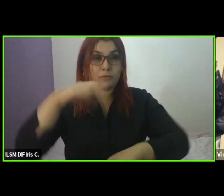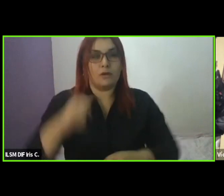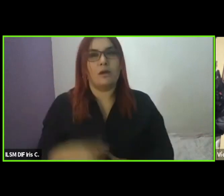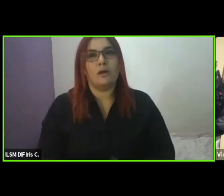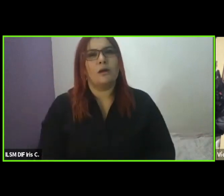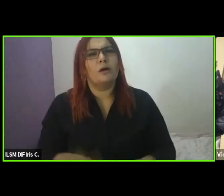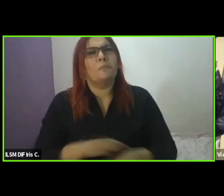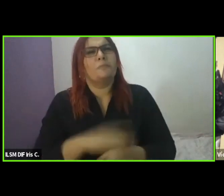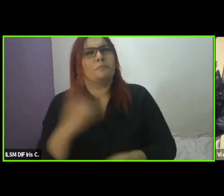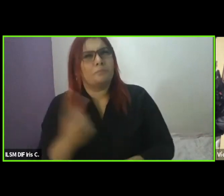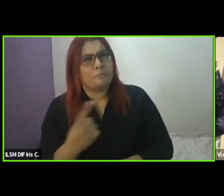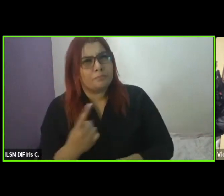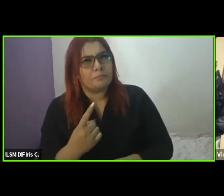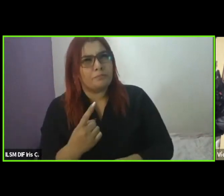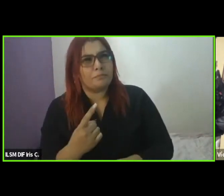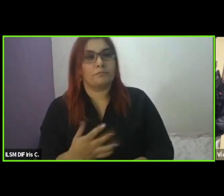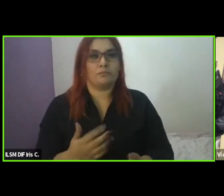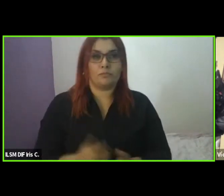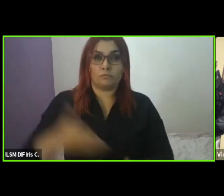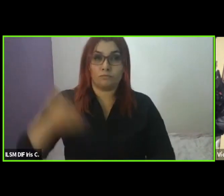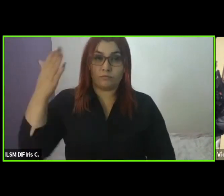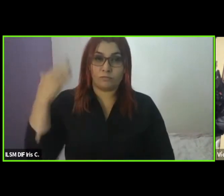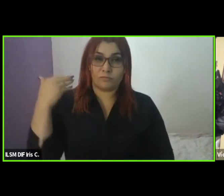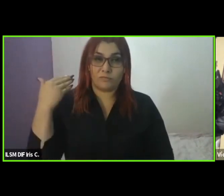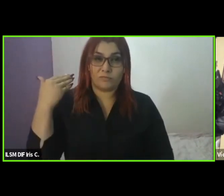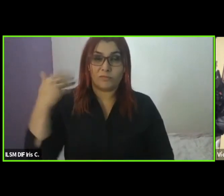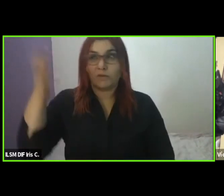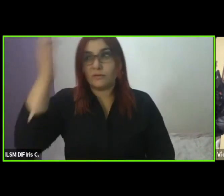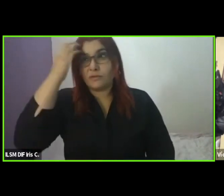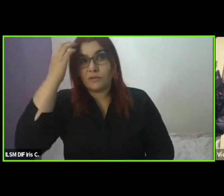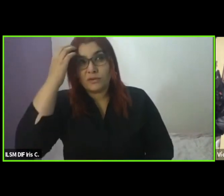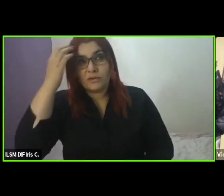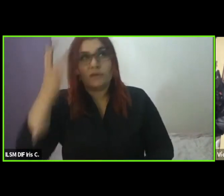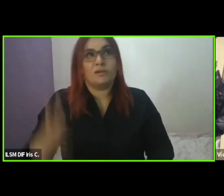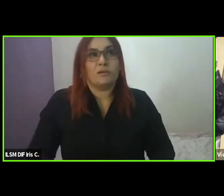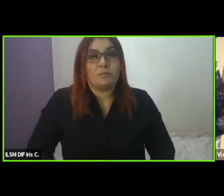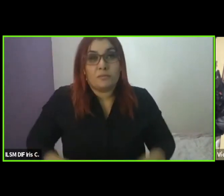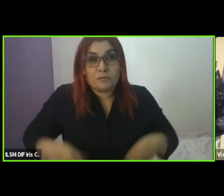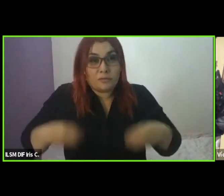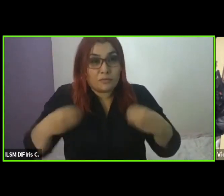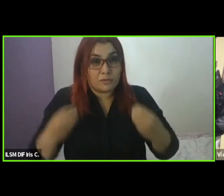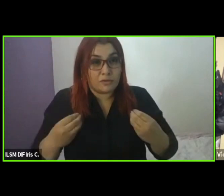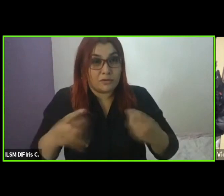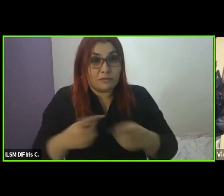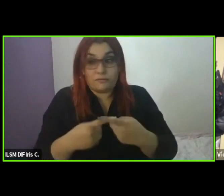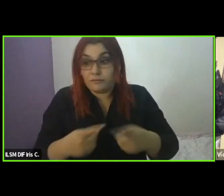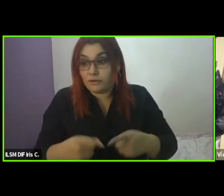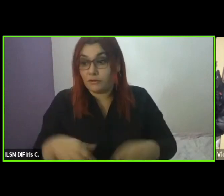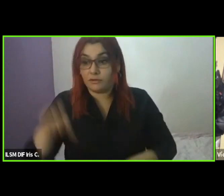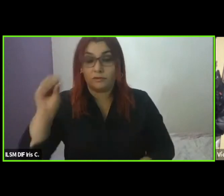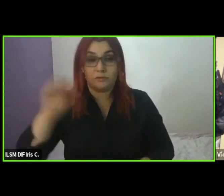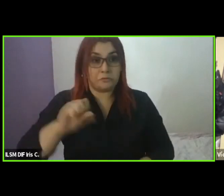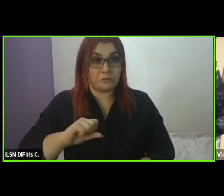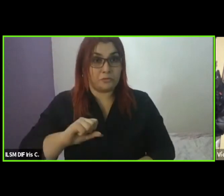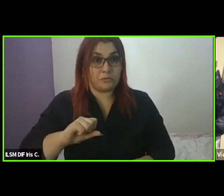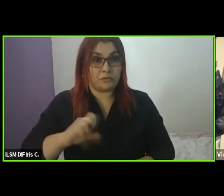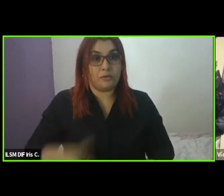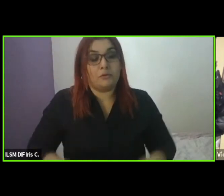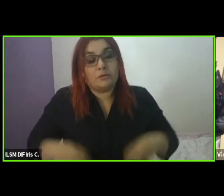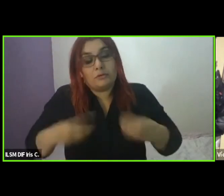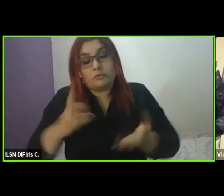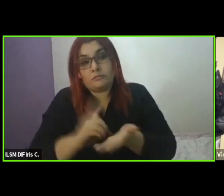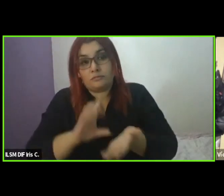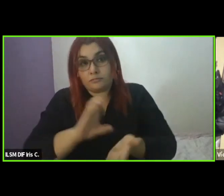no reflejaban en todo lo que yo vivía, sentía a nivel personal, pero también a nivel familiar. Entonces,